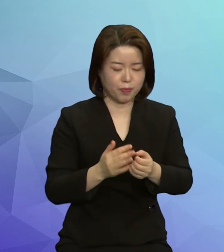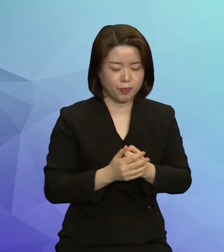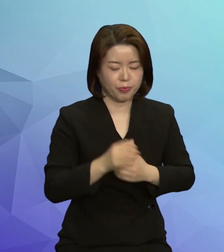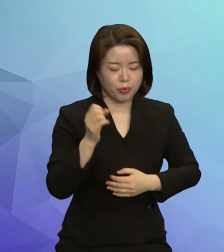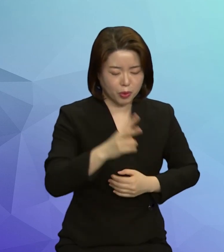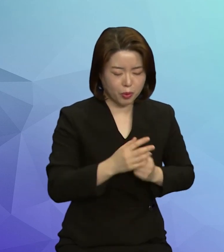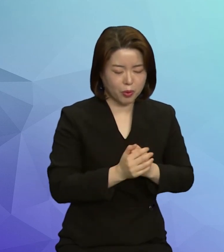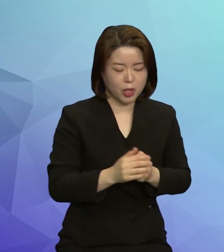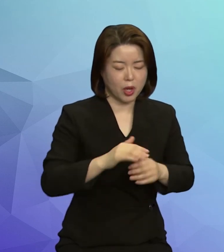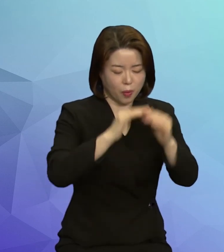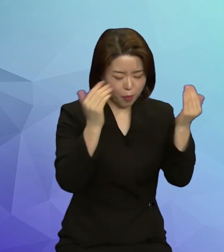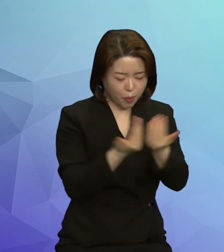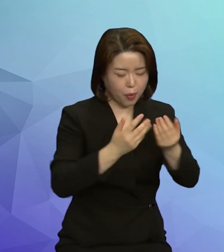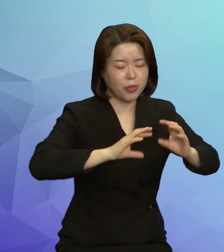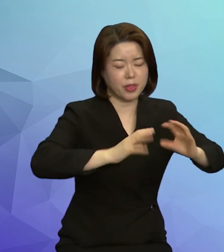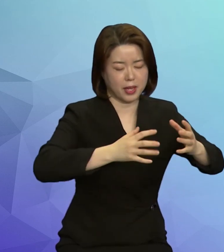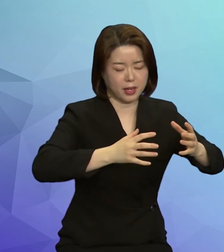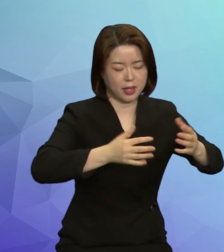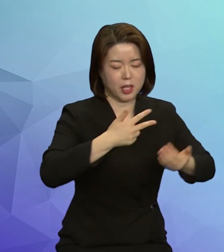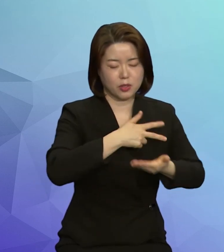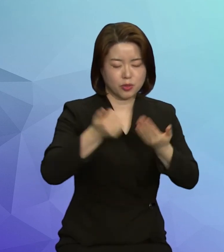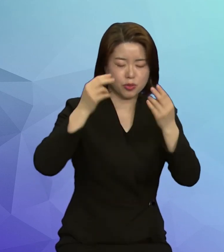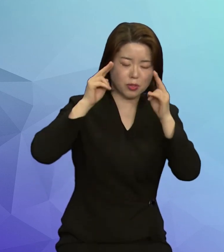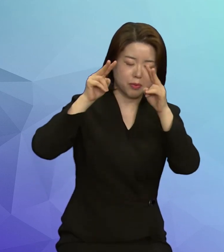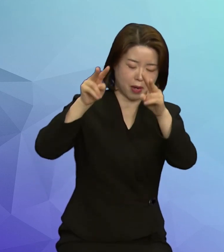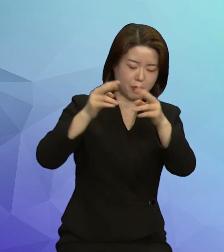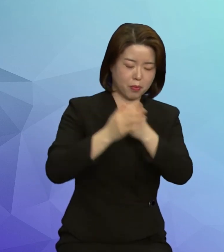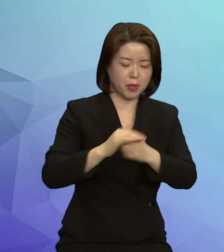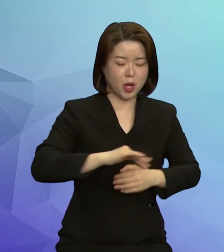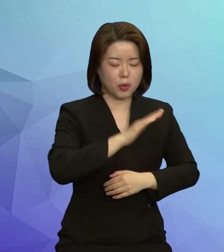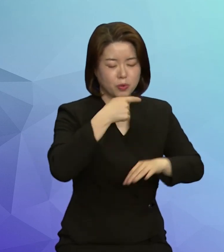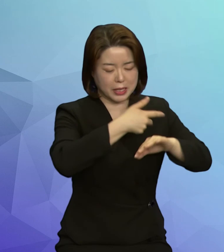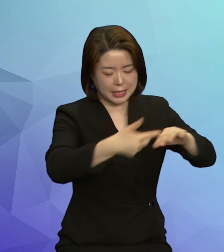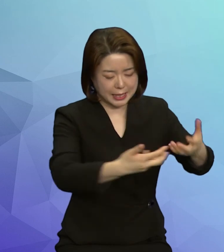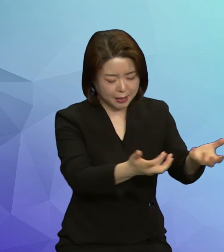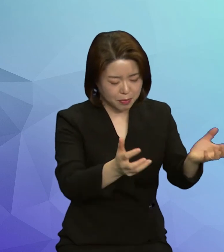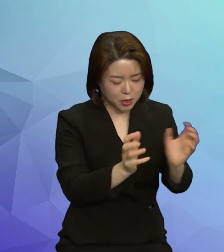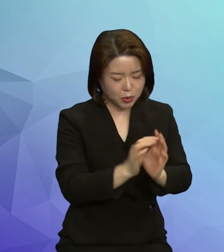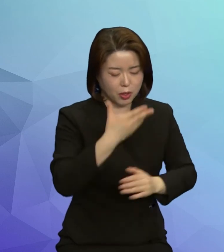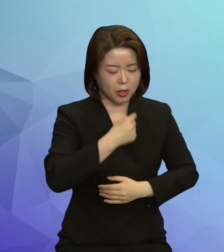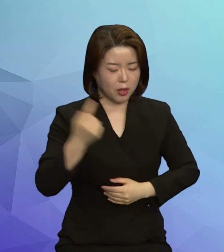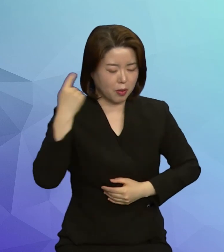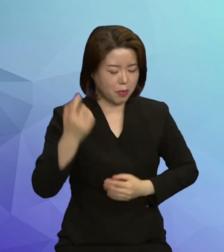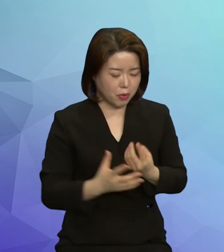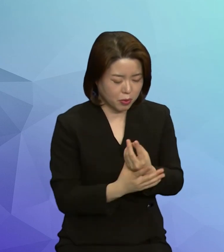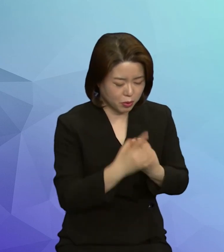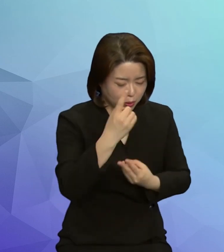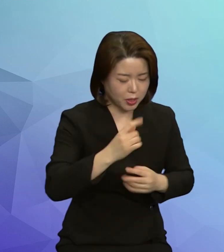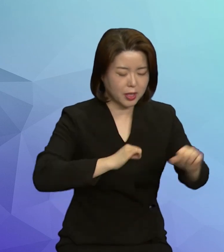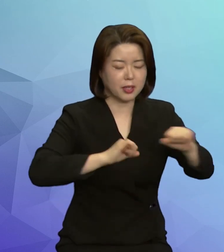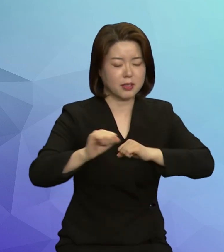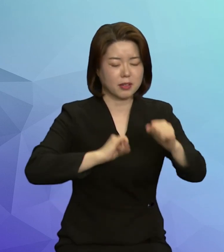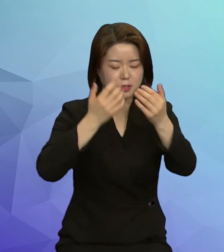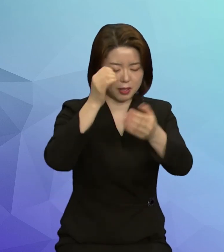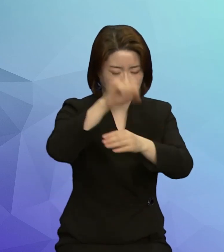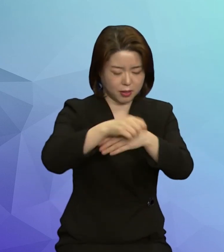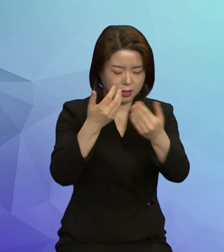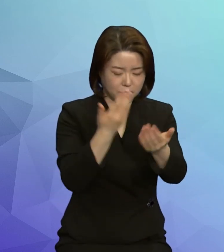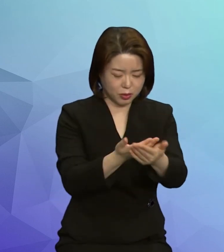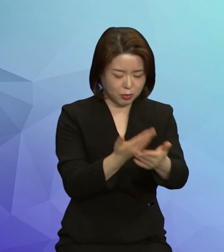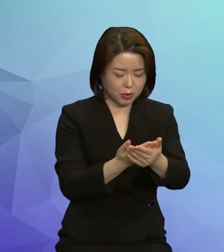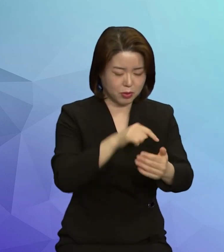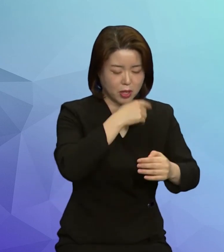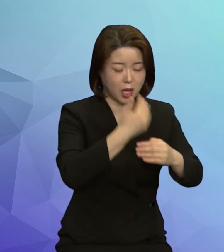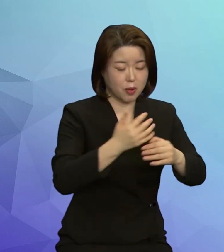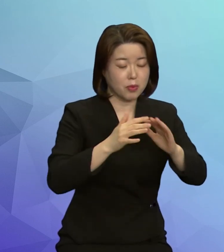하시고, 주님, 온 나라가 주를 바라보며 우리 민족이 복음으로 통일되는 역사